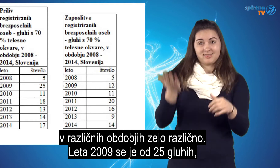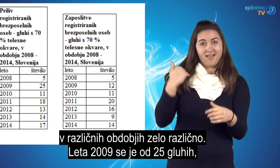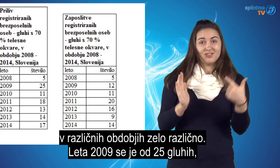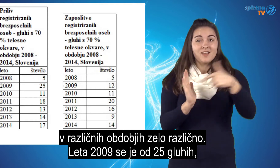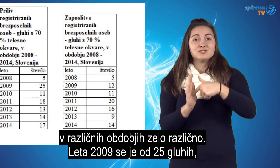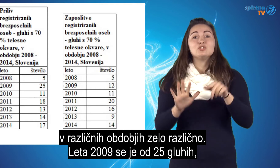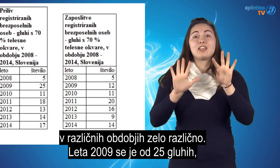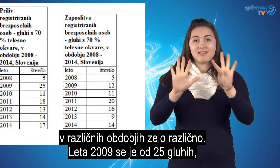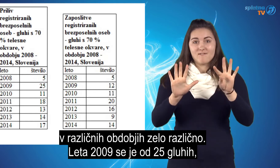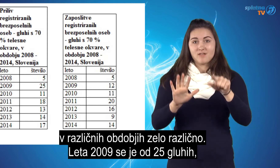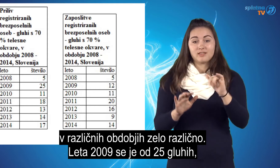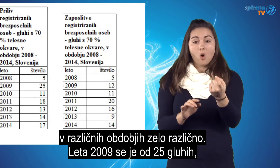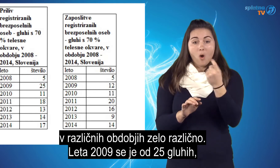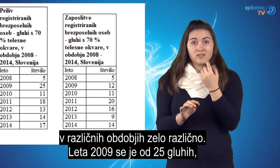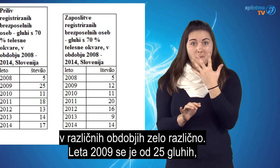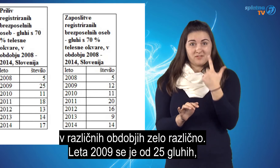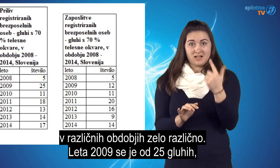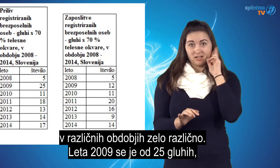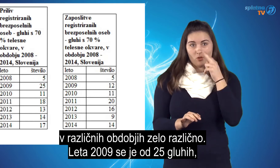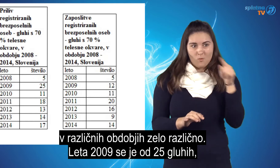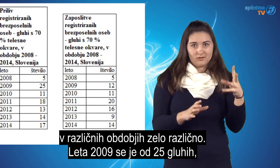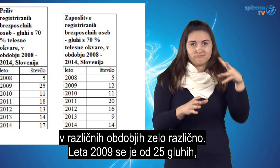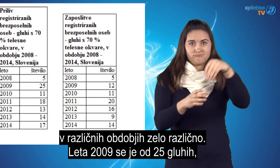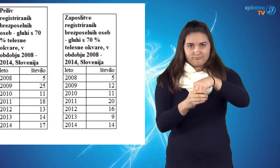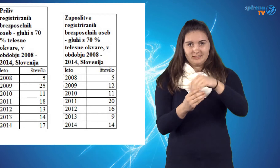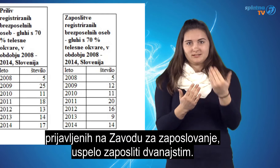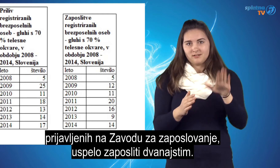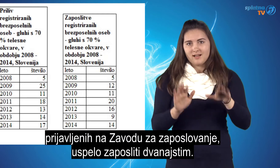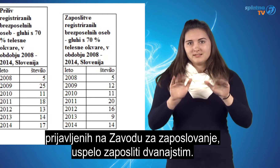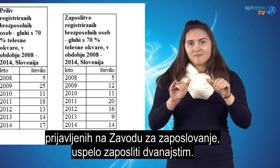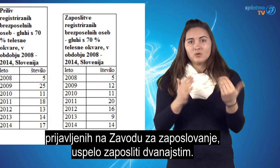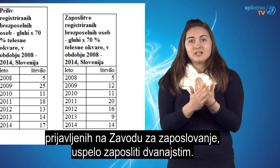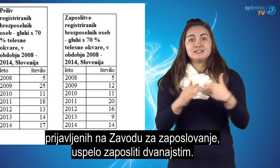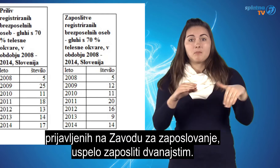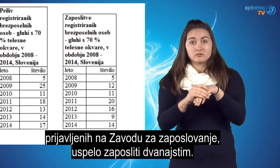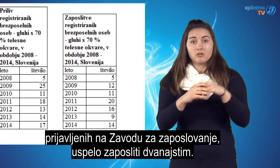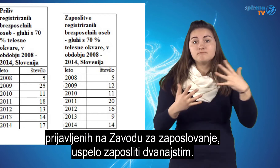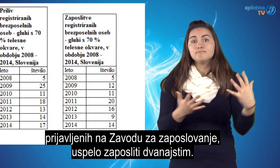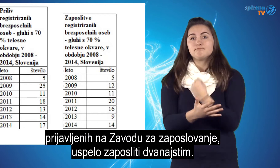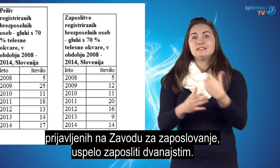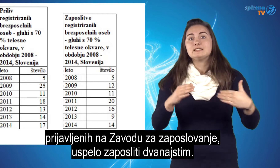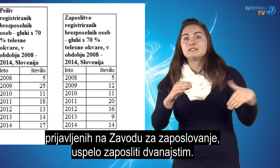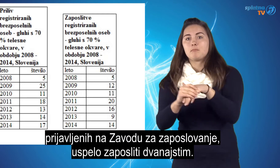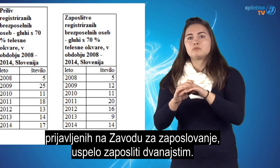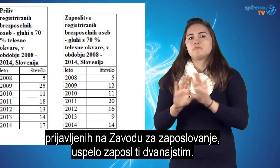Leta 2009 se je od 25 gluhih prijavljenih na Zavodu za zaposlovanje uspelo zaposliti